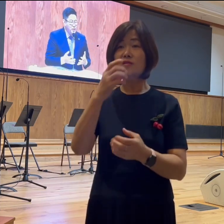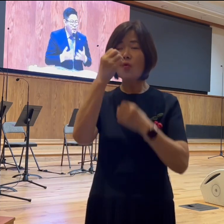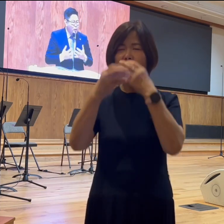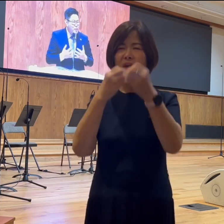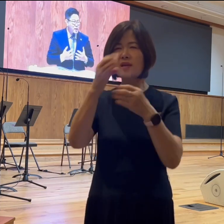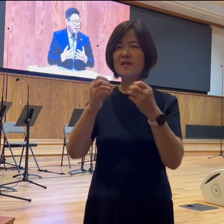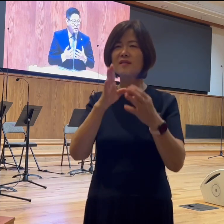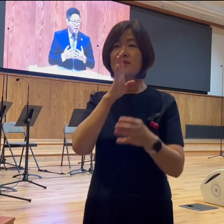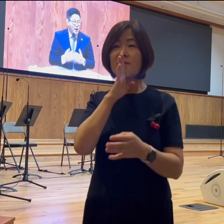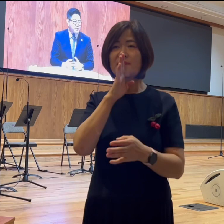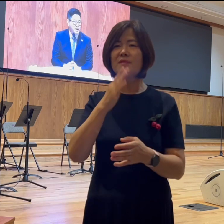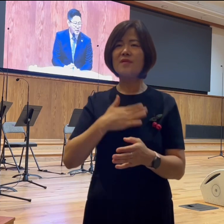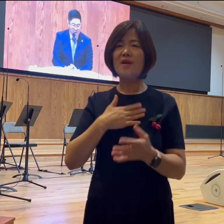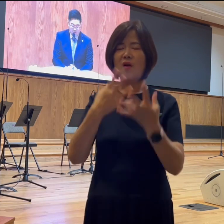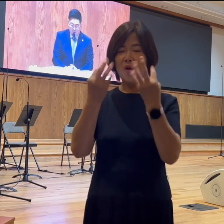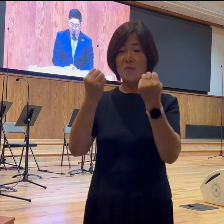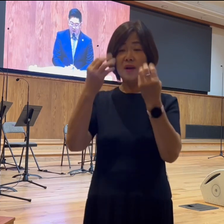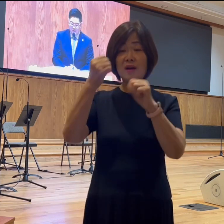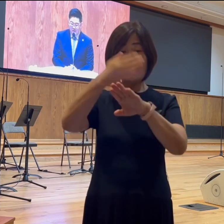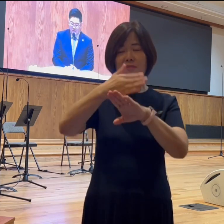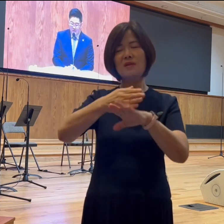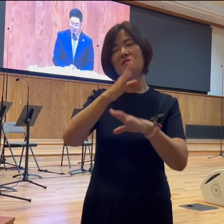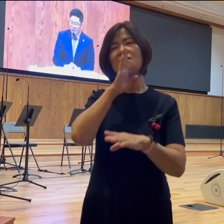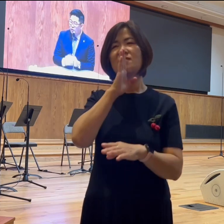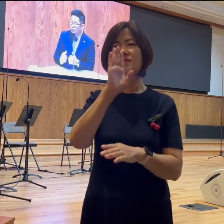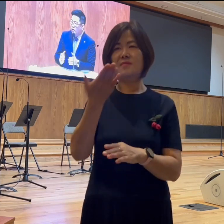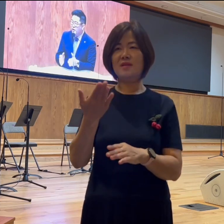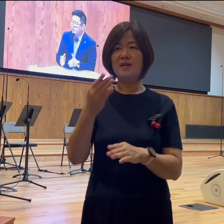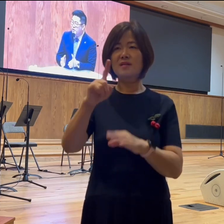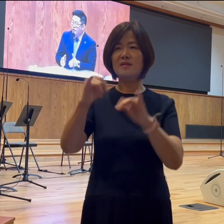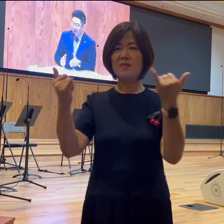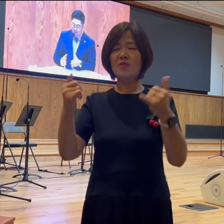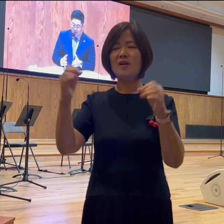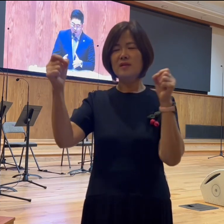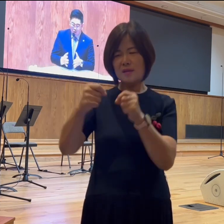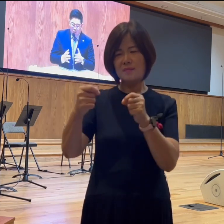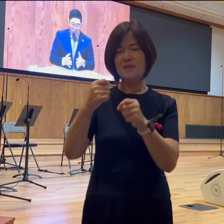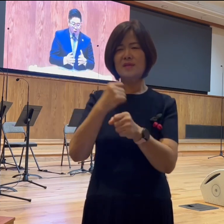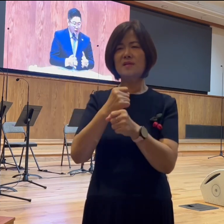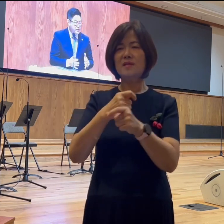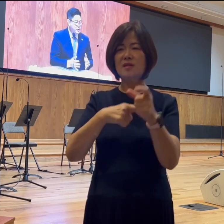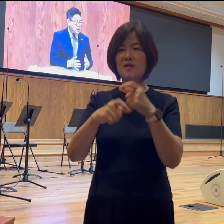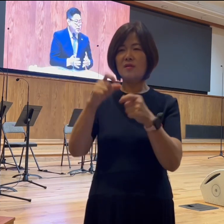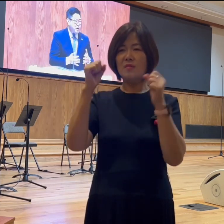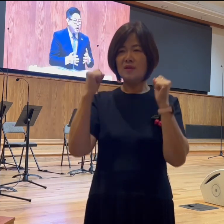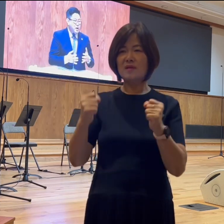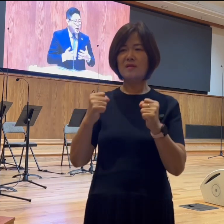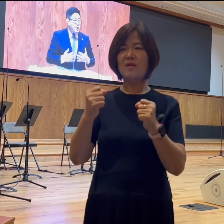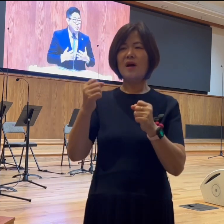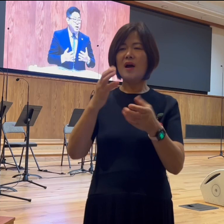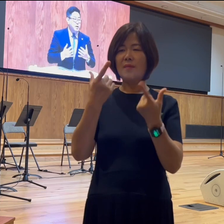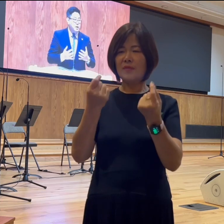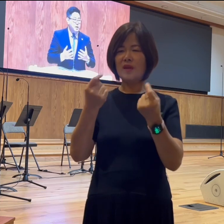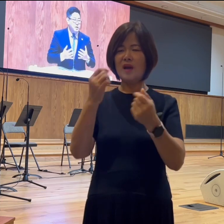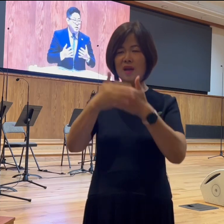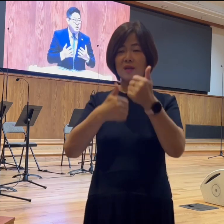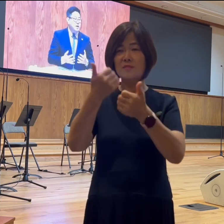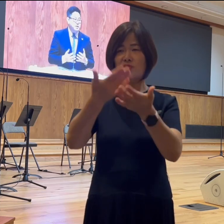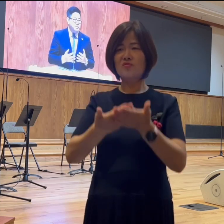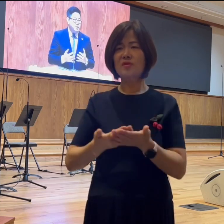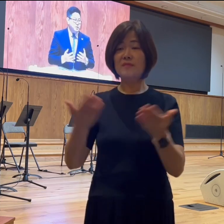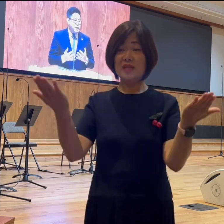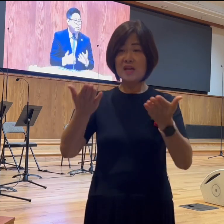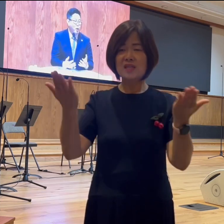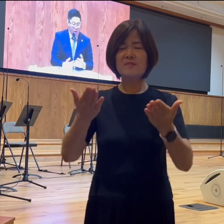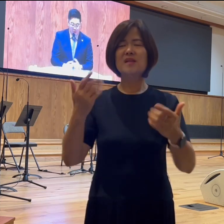참 얼마나 감사했는지 몰라요. 그리고 그분과 잠시 더 머물러 앉아서 함께 하나님의 이